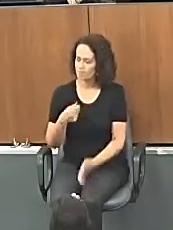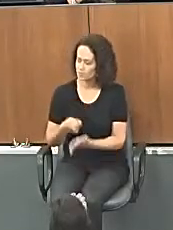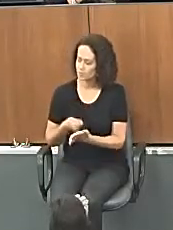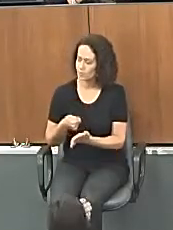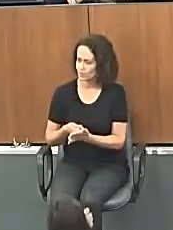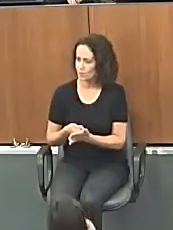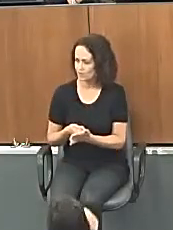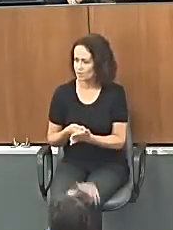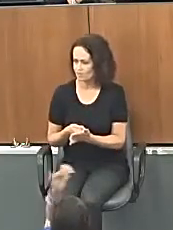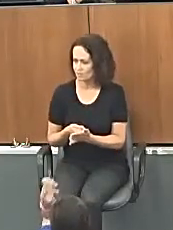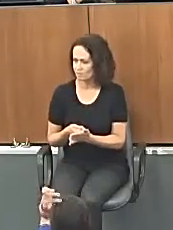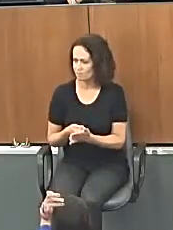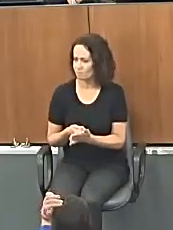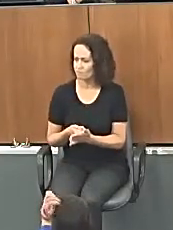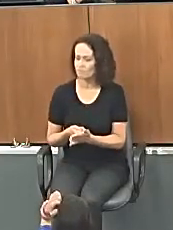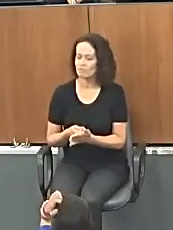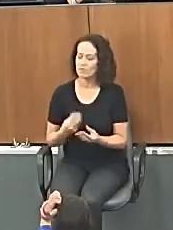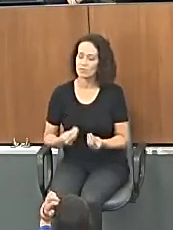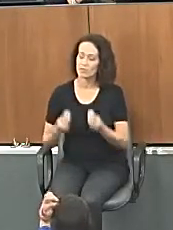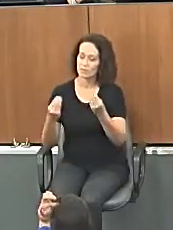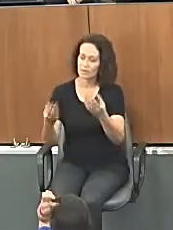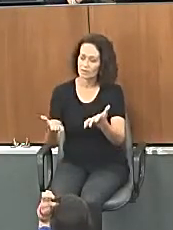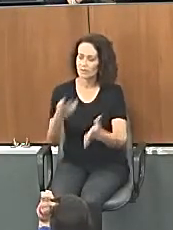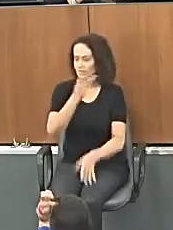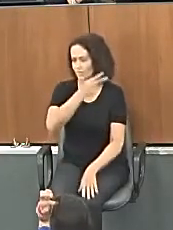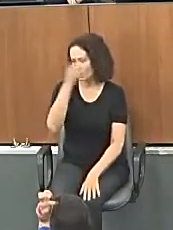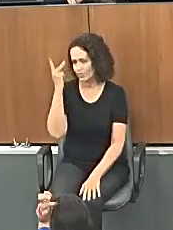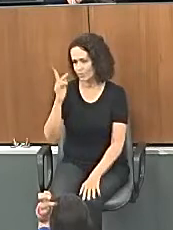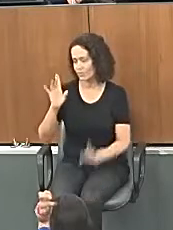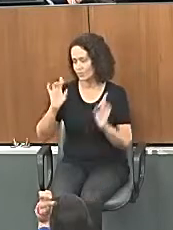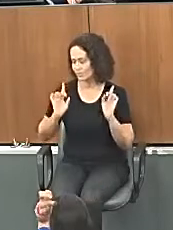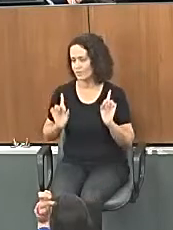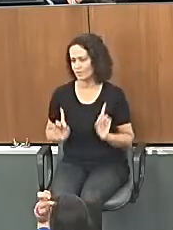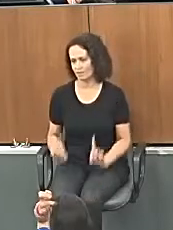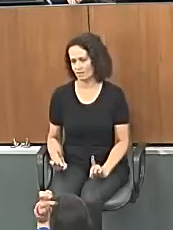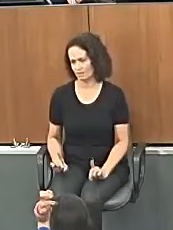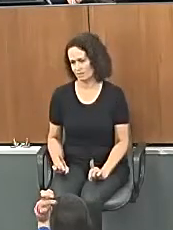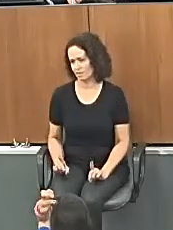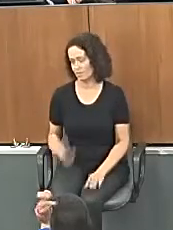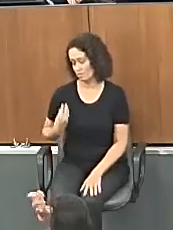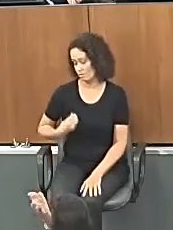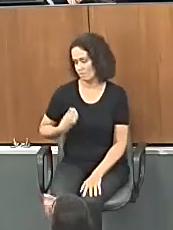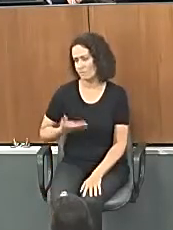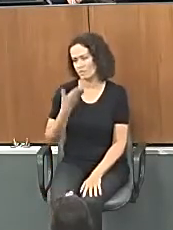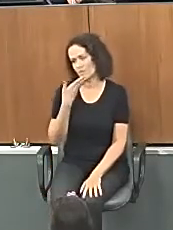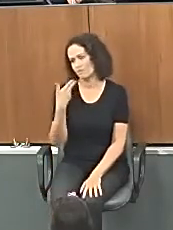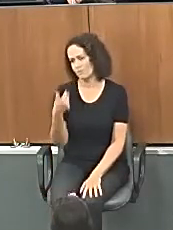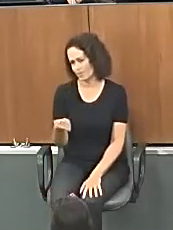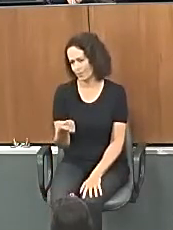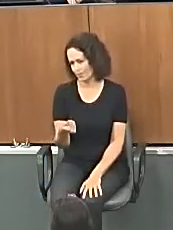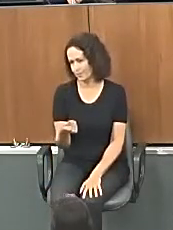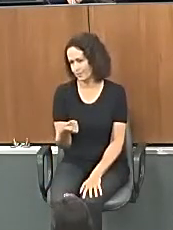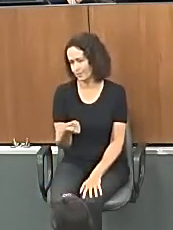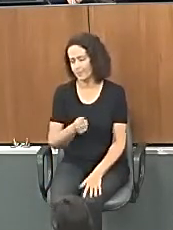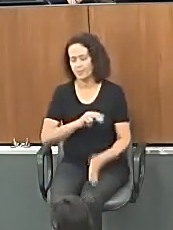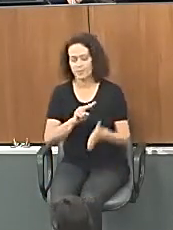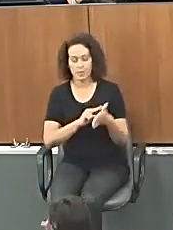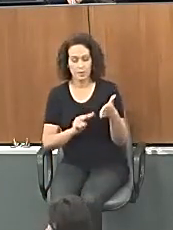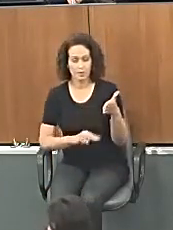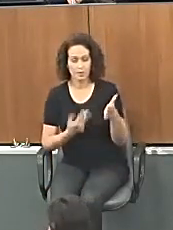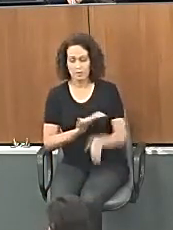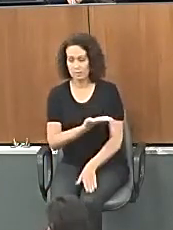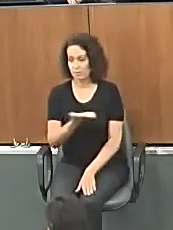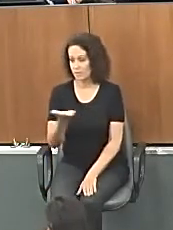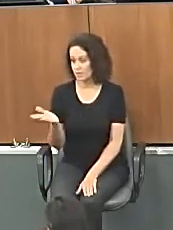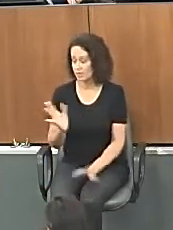dever de proporcionar às pessoas com deficiências essa qualidade de vida eu li ke pra vocês o